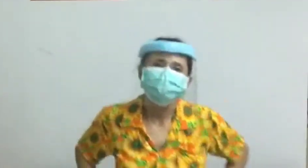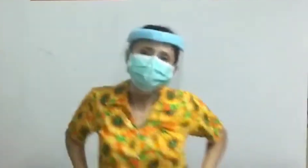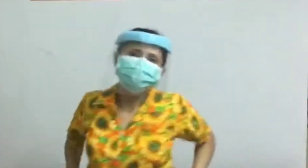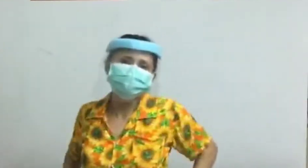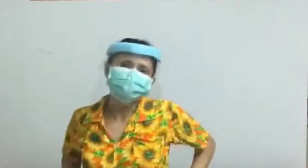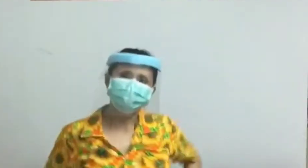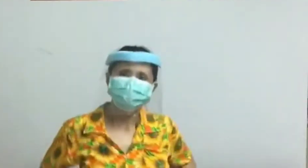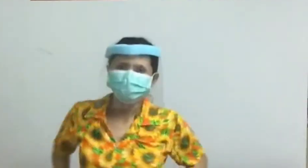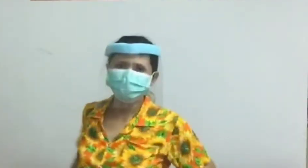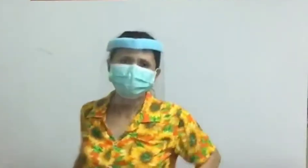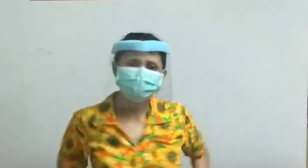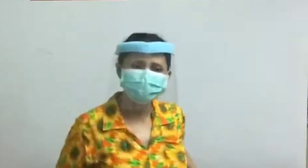ย